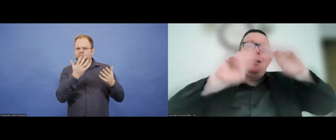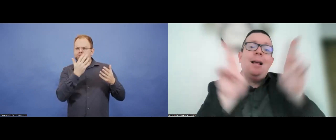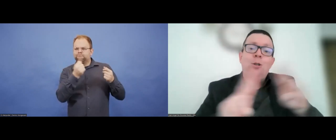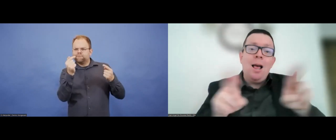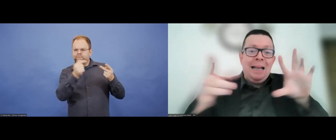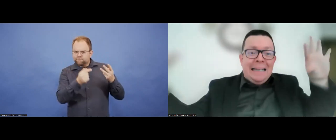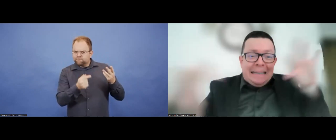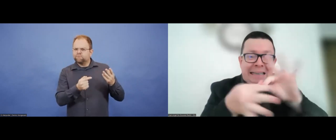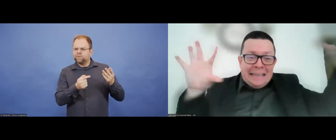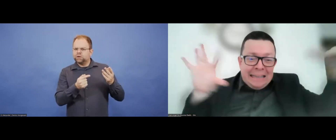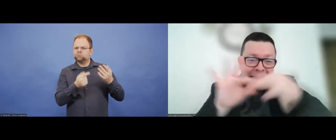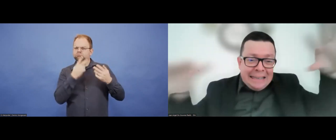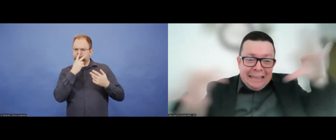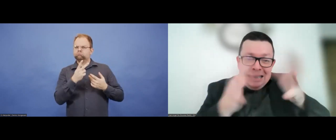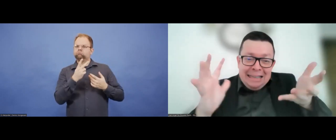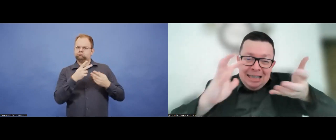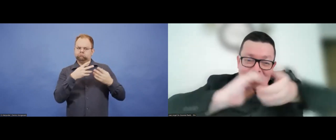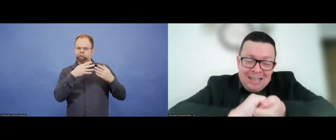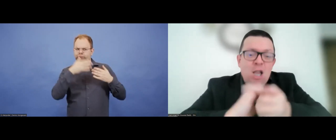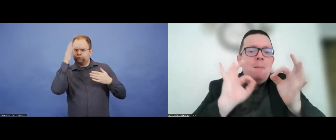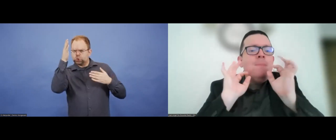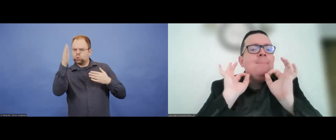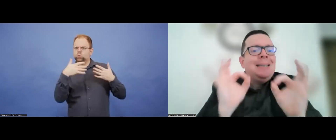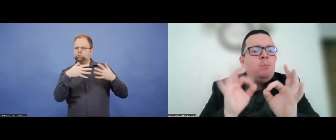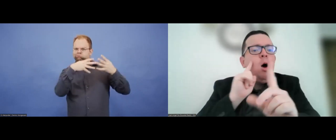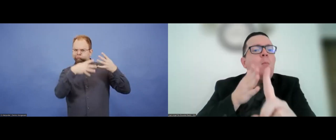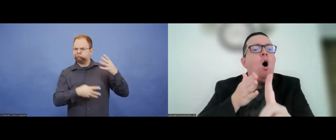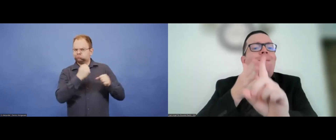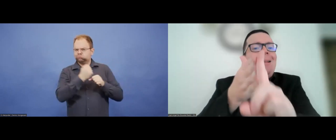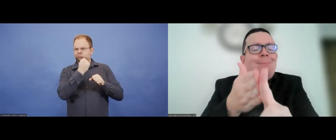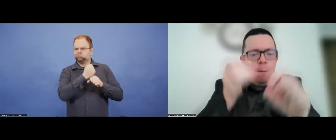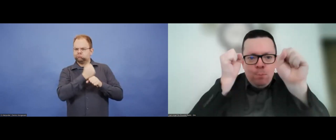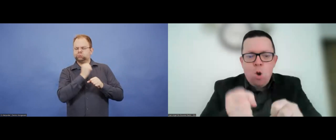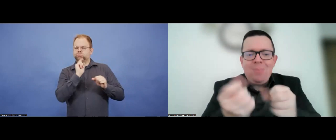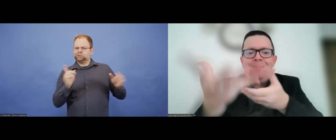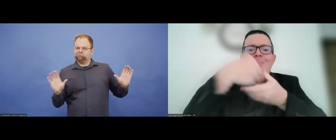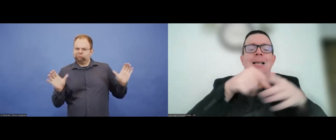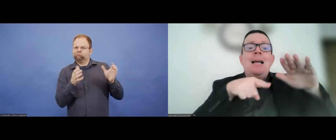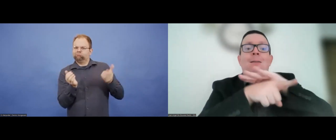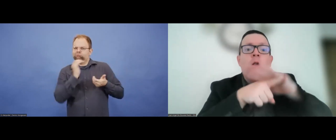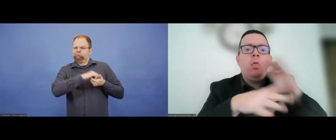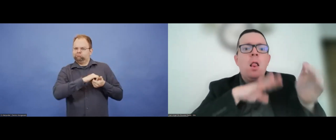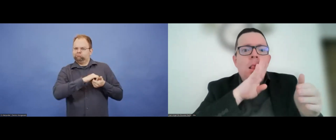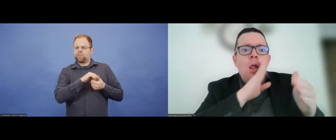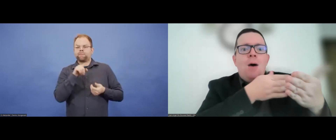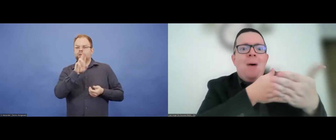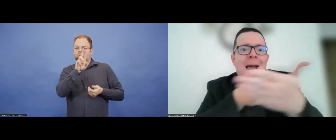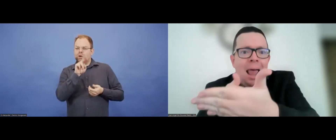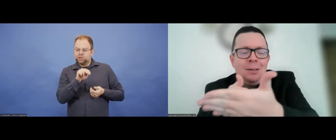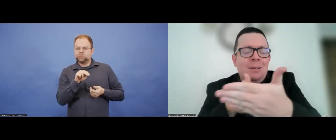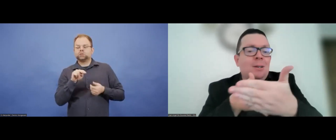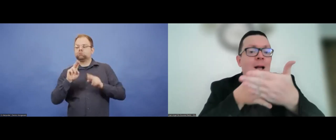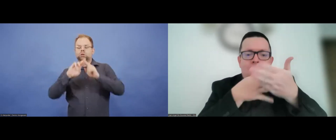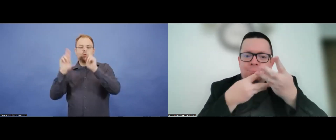organizaciones internacionales, con la cooperación internacional que está presente en este contexto, pues que pueda ser